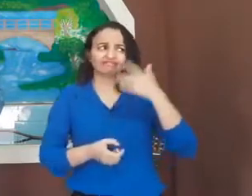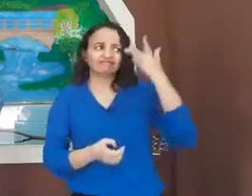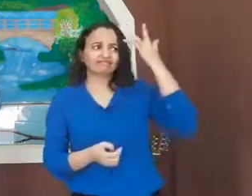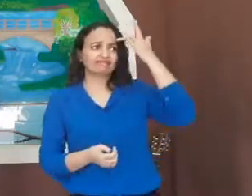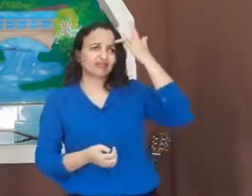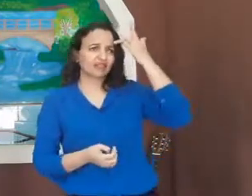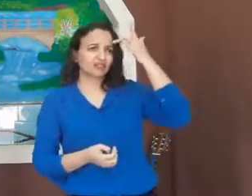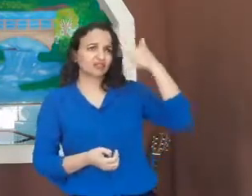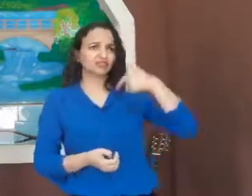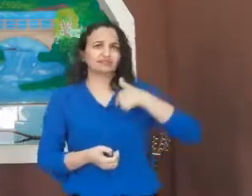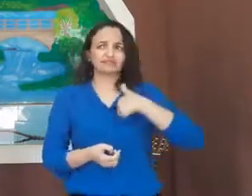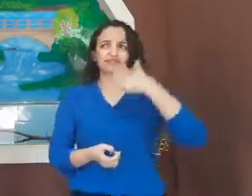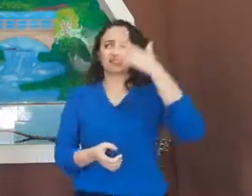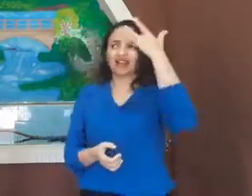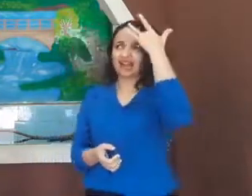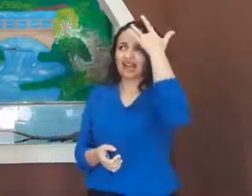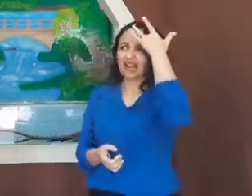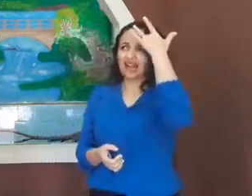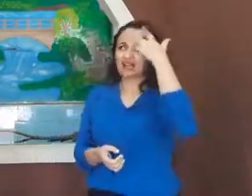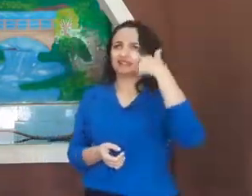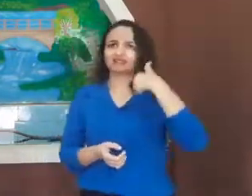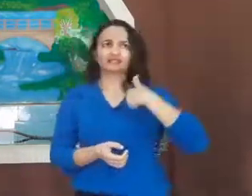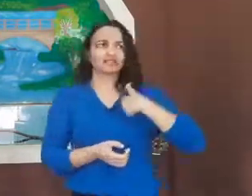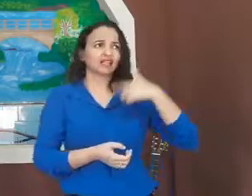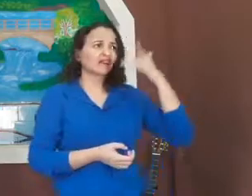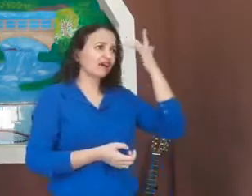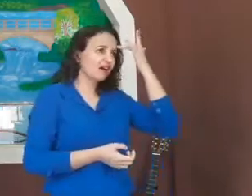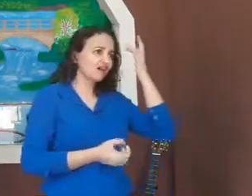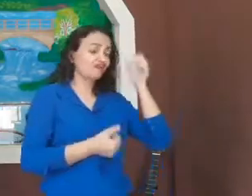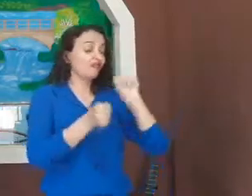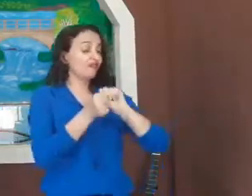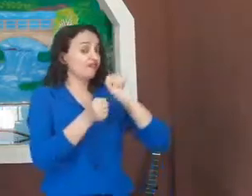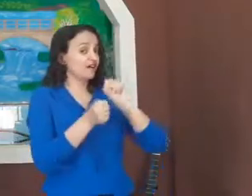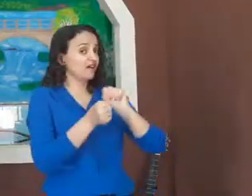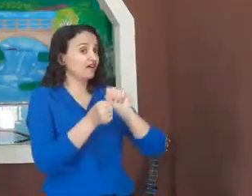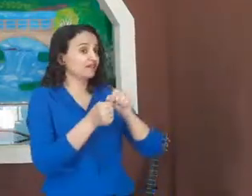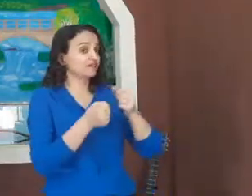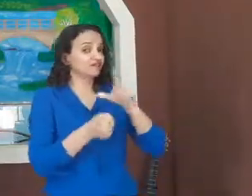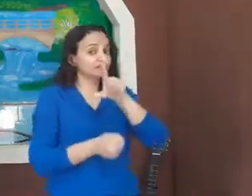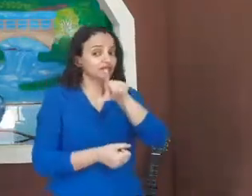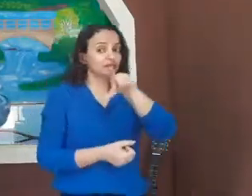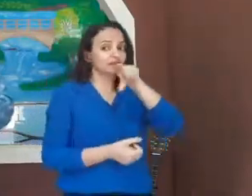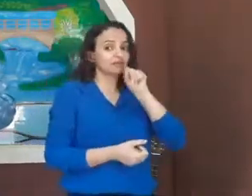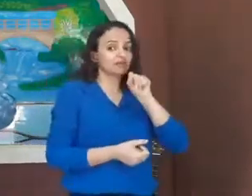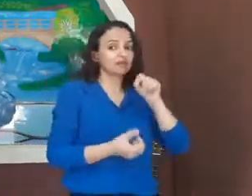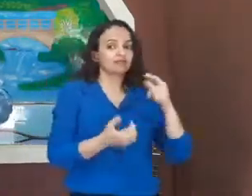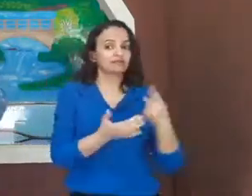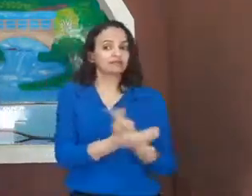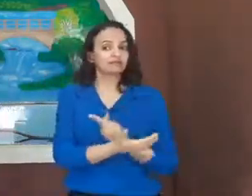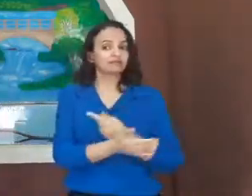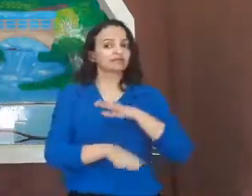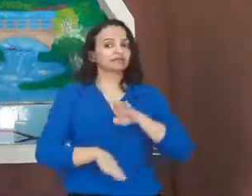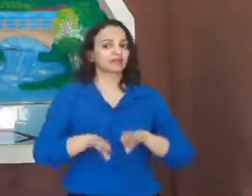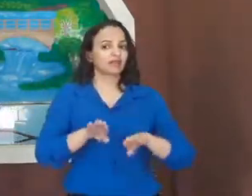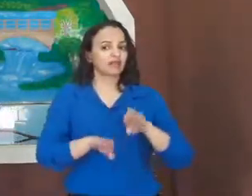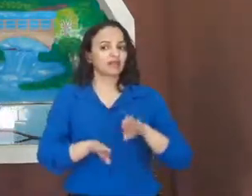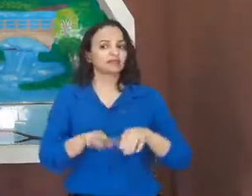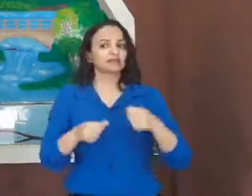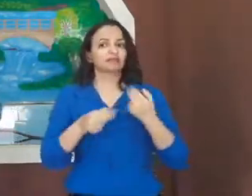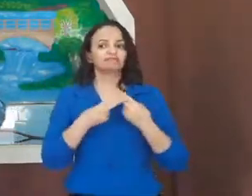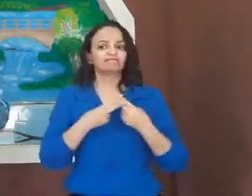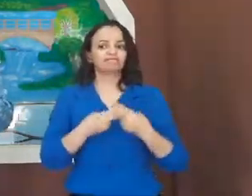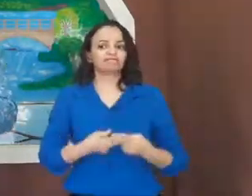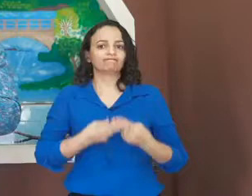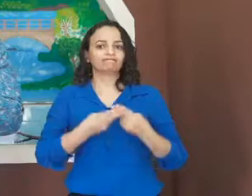nós pensamos, e aí nós vamos tomando as nossas próprias decisões. É interessante que todas as